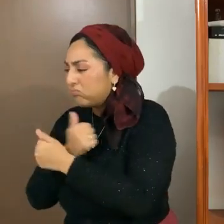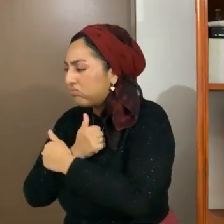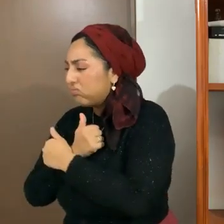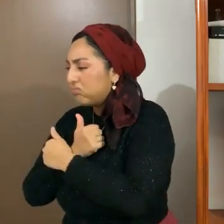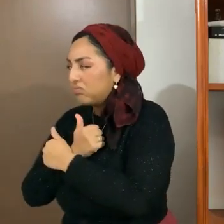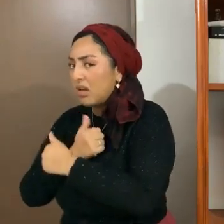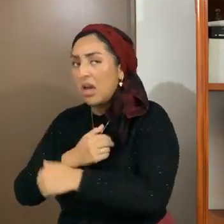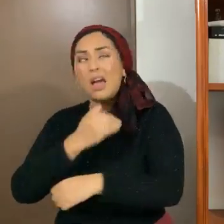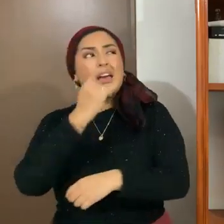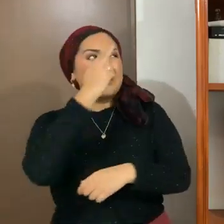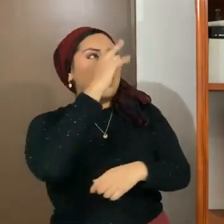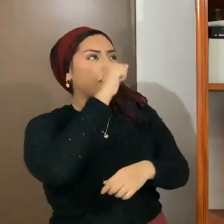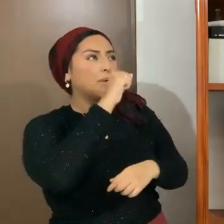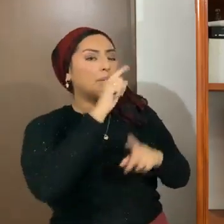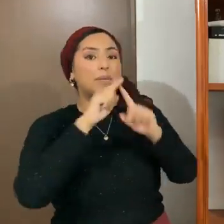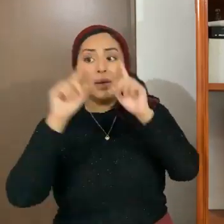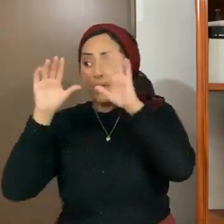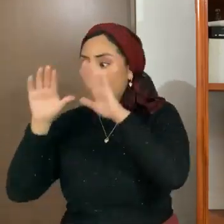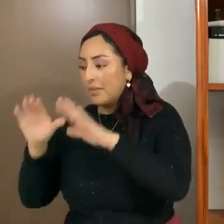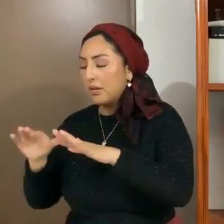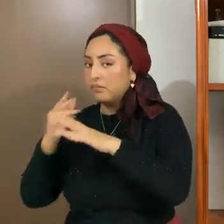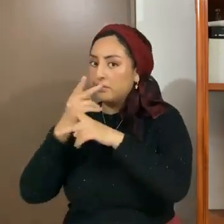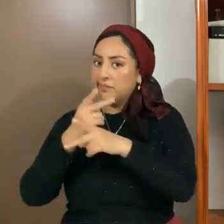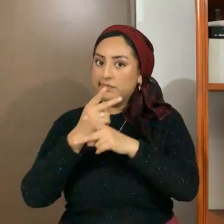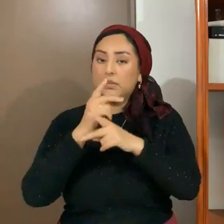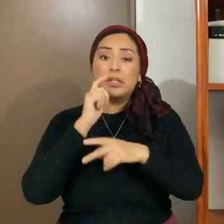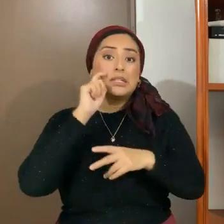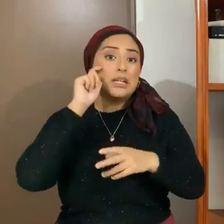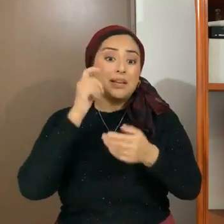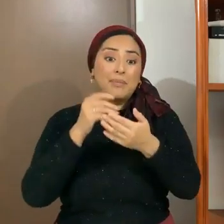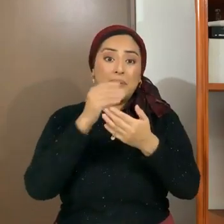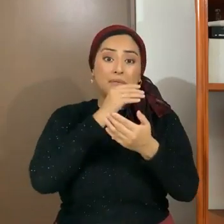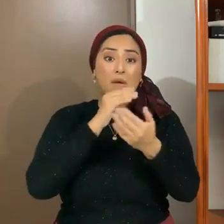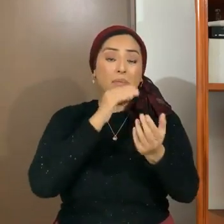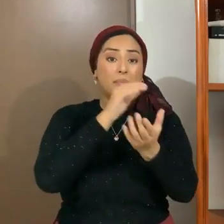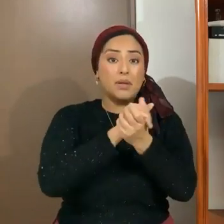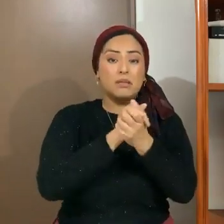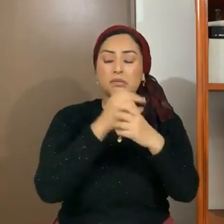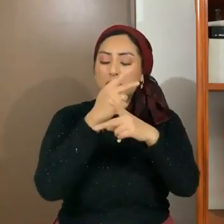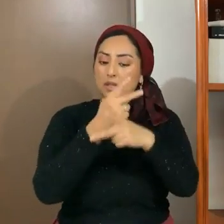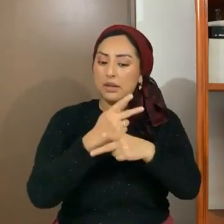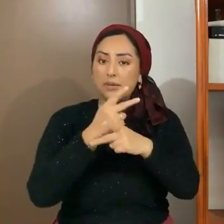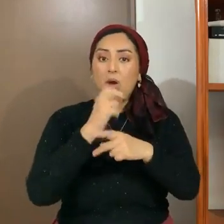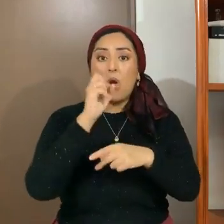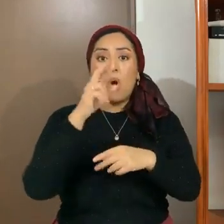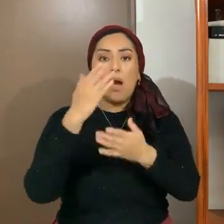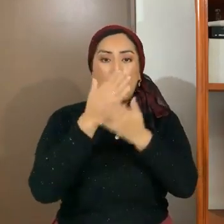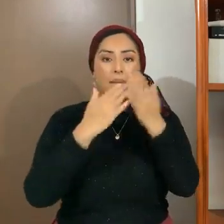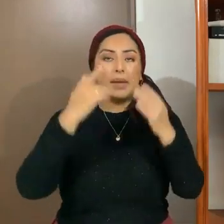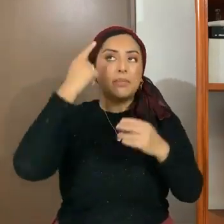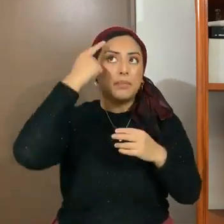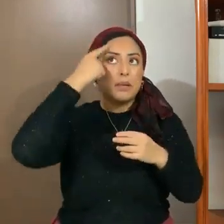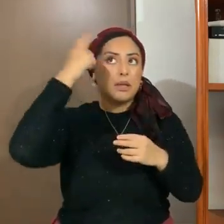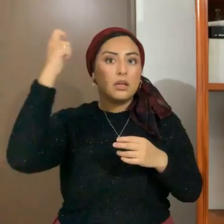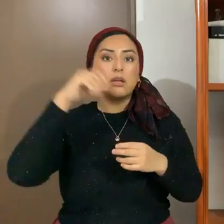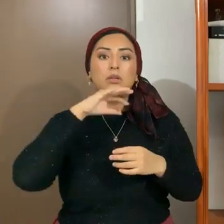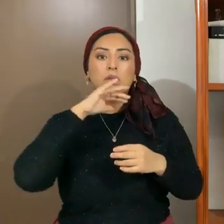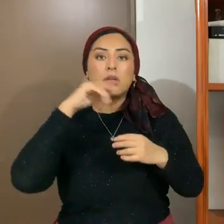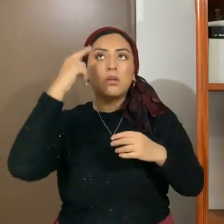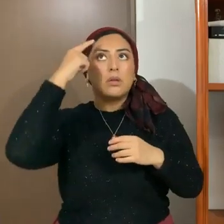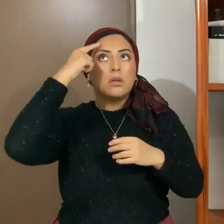adulterio. Fornicación, inmundicia, toda clase de inmundicia, pensamientos inmundos, palabras